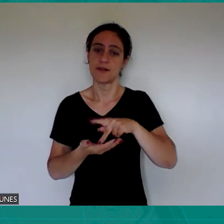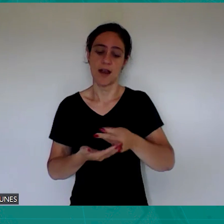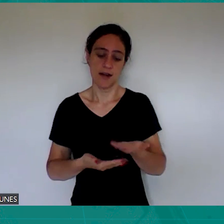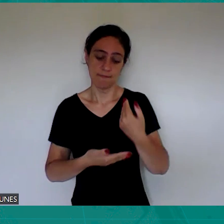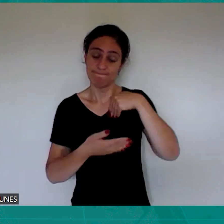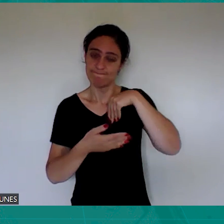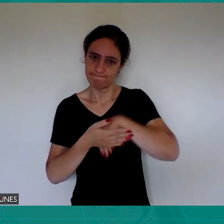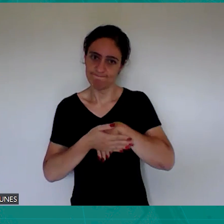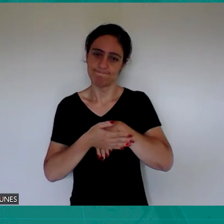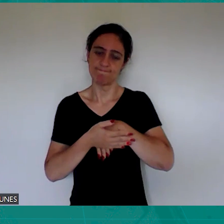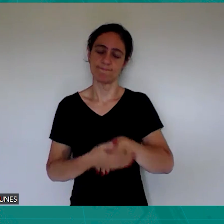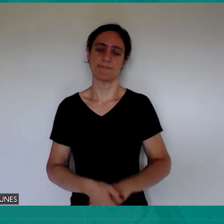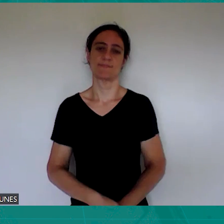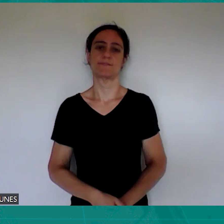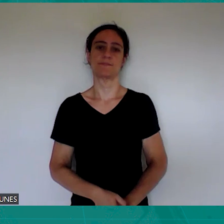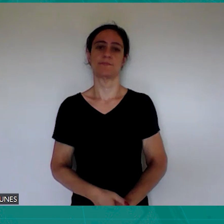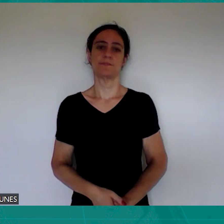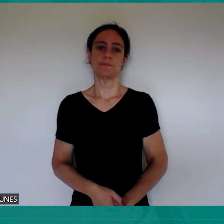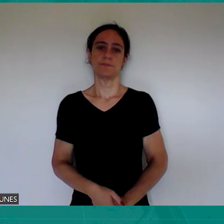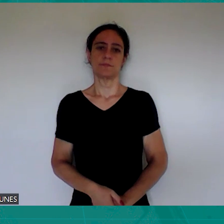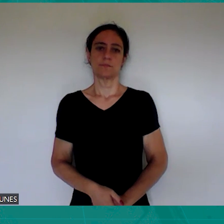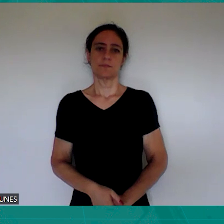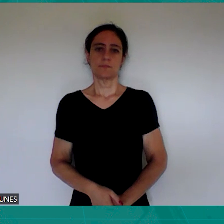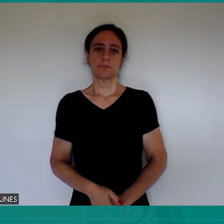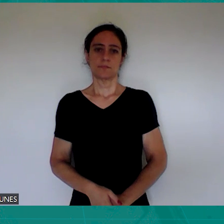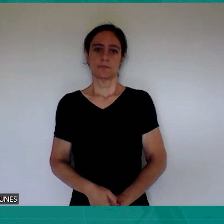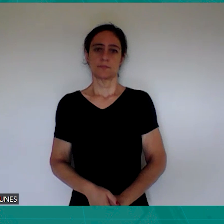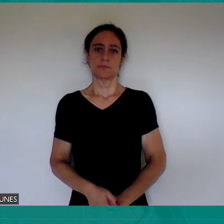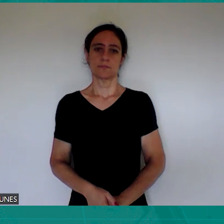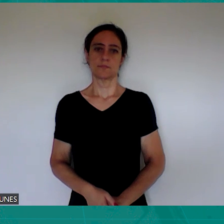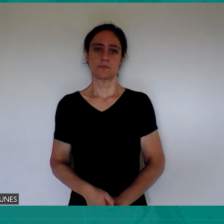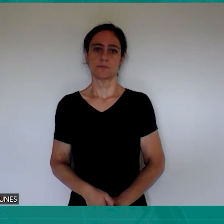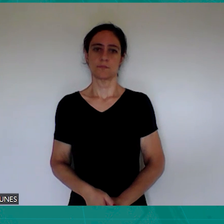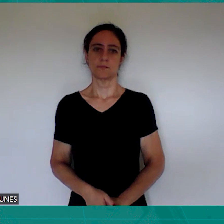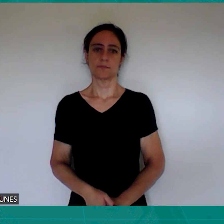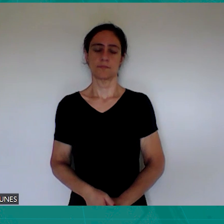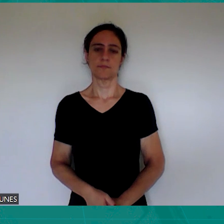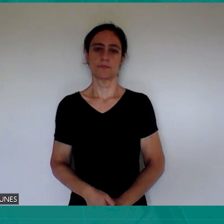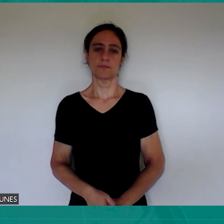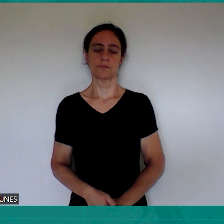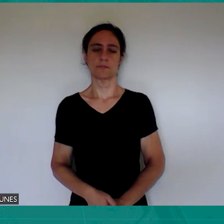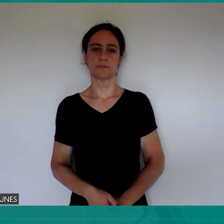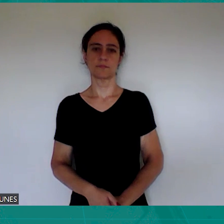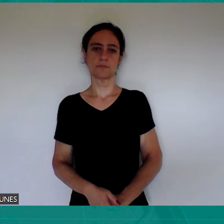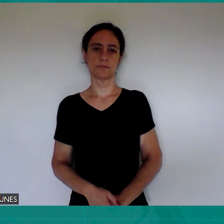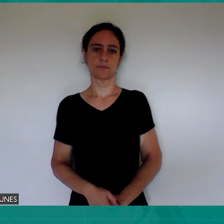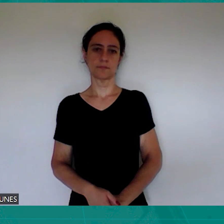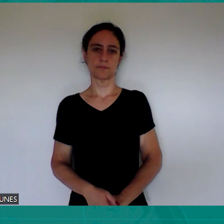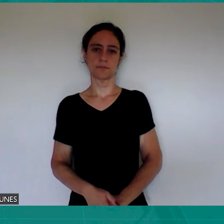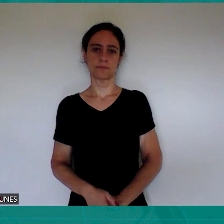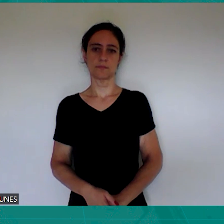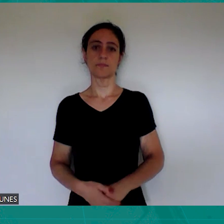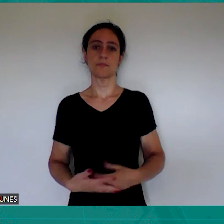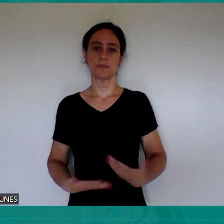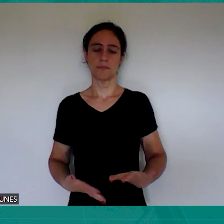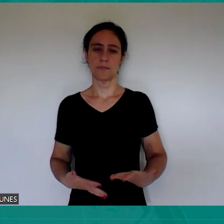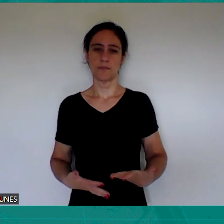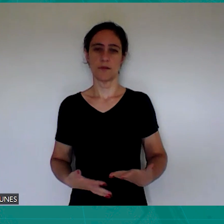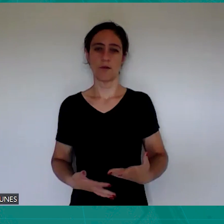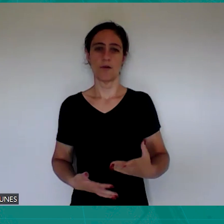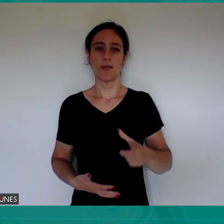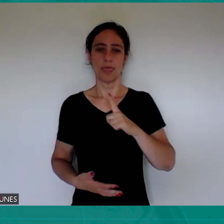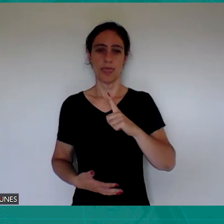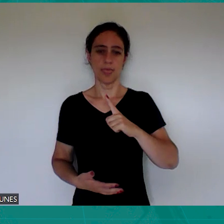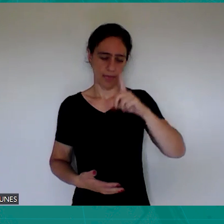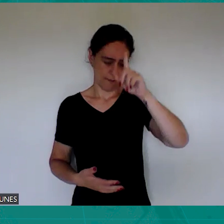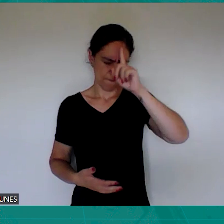dentro de nós. Por isso que Ele vive e nós também vivemos. Aquele que tem os meus mandamentos e os